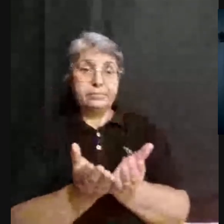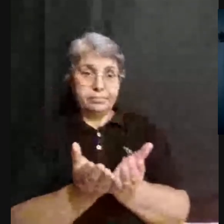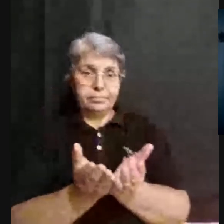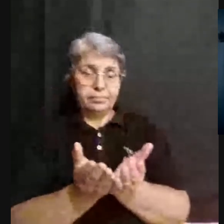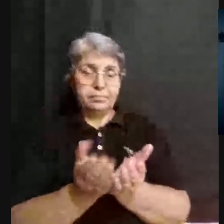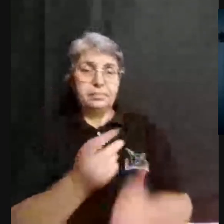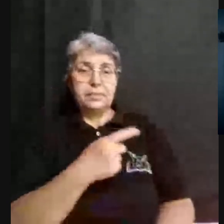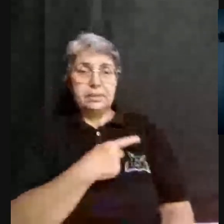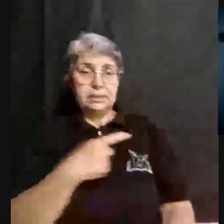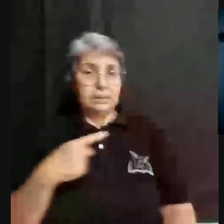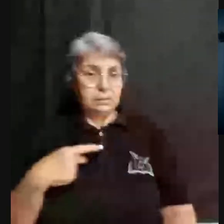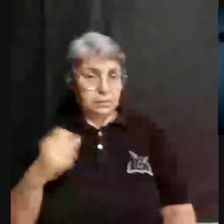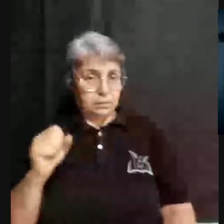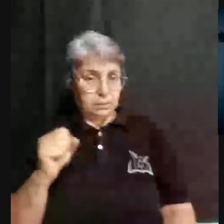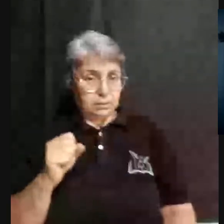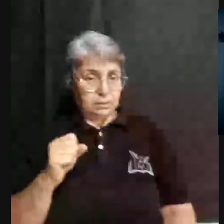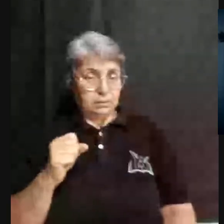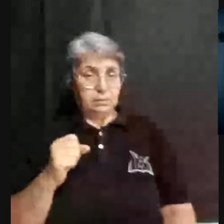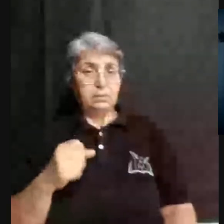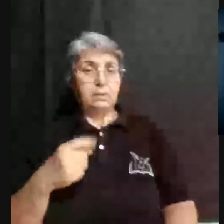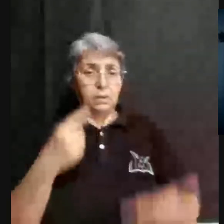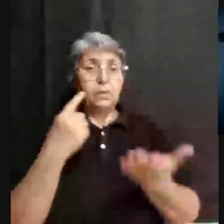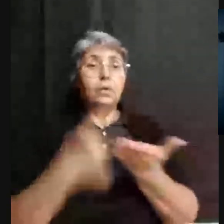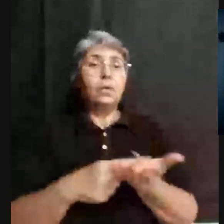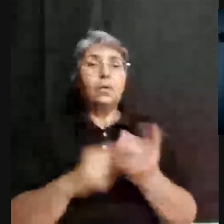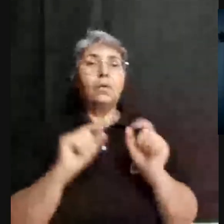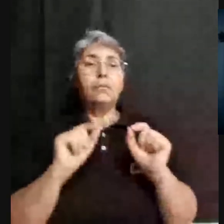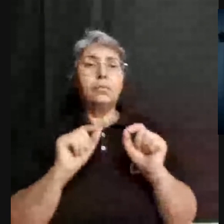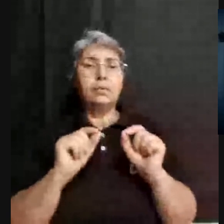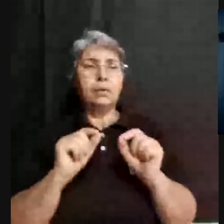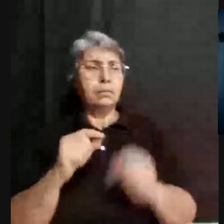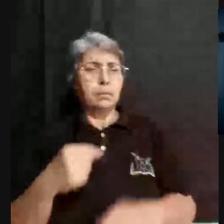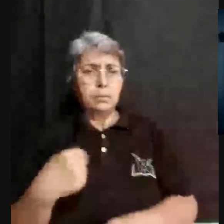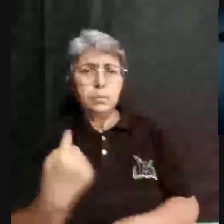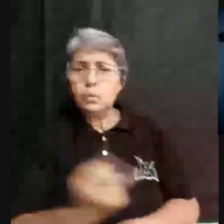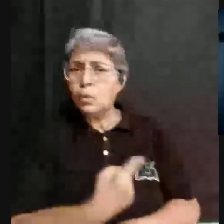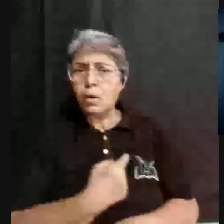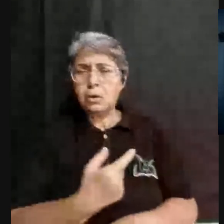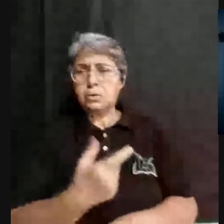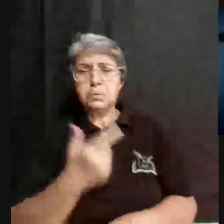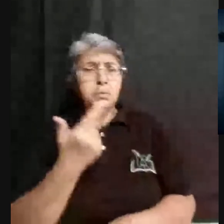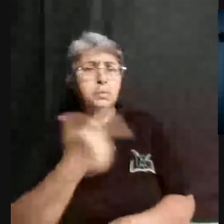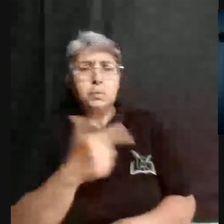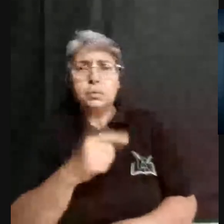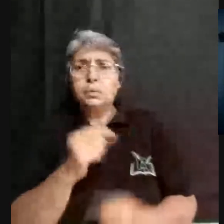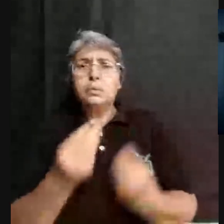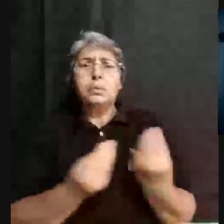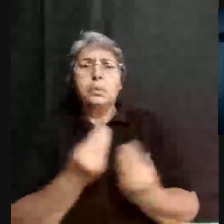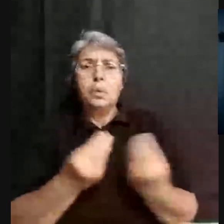que não está no poder de ninguém retardar a obra.